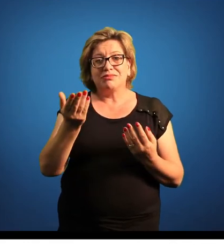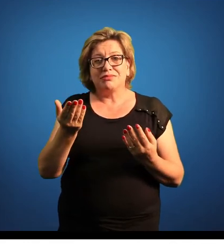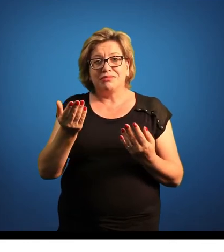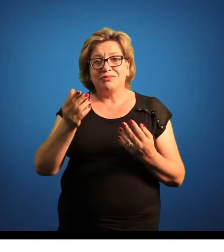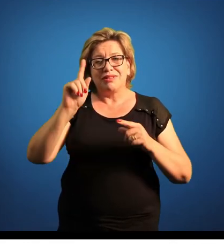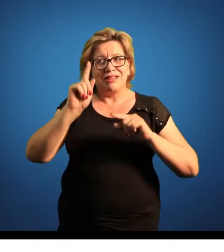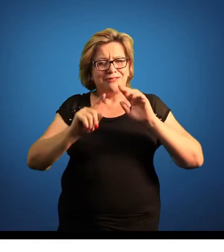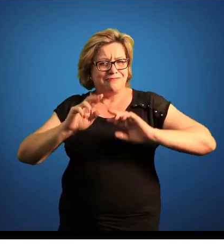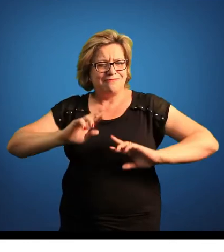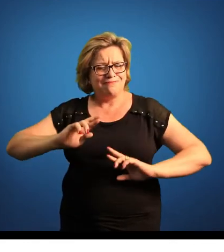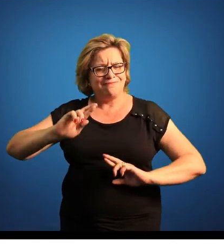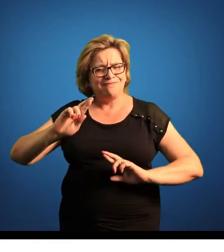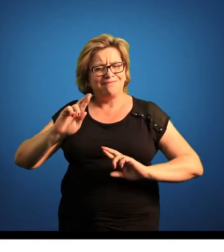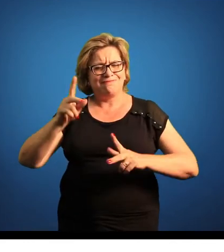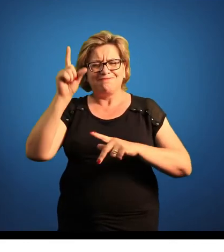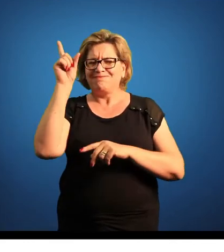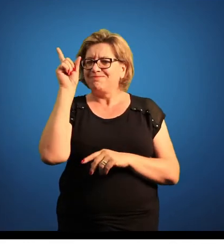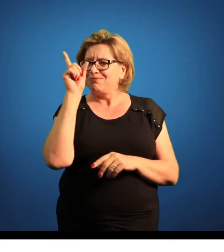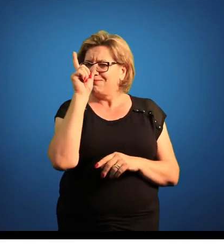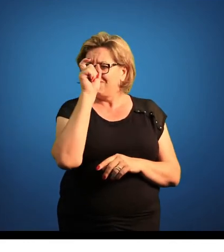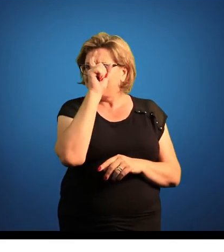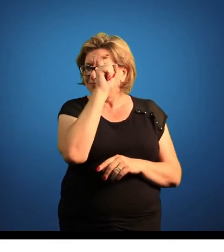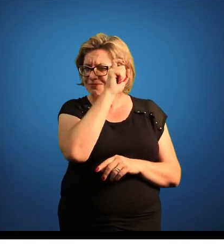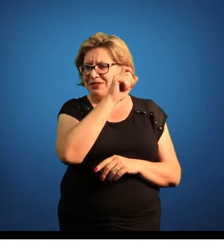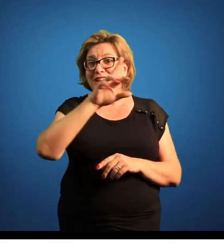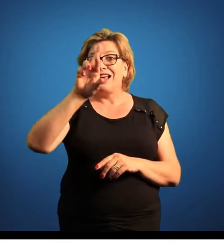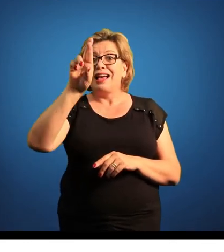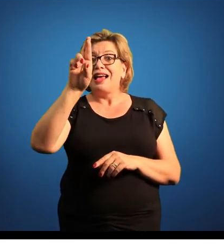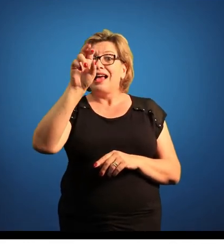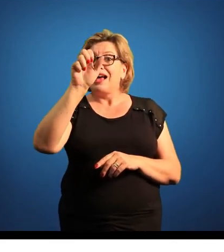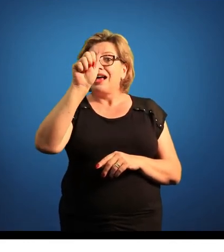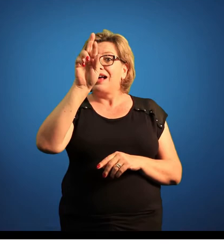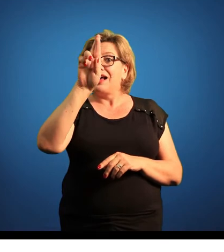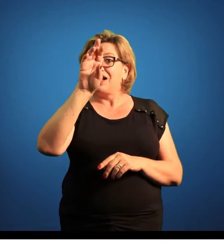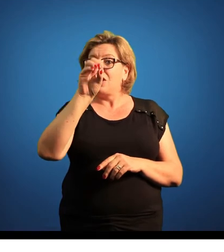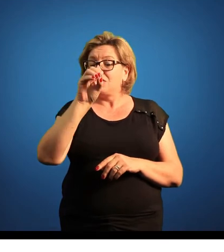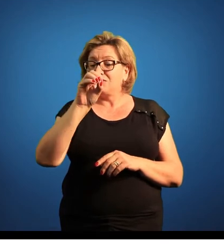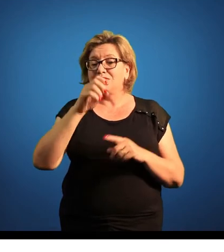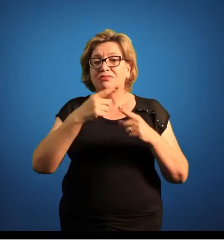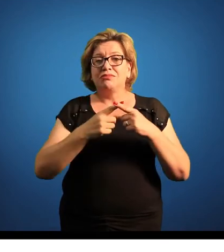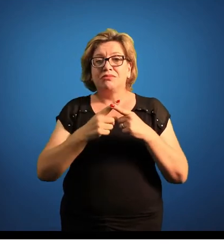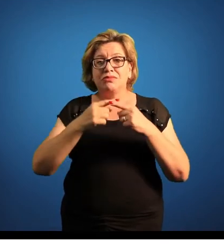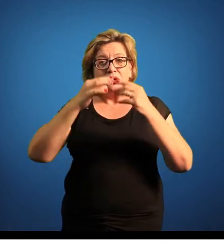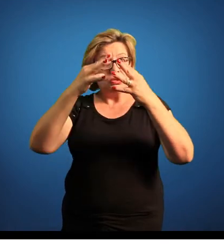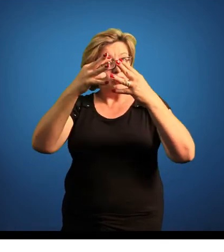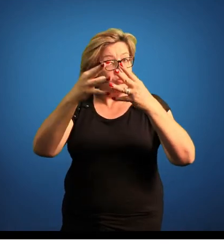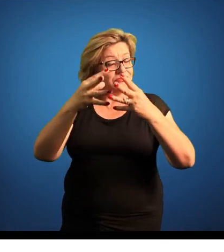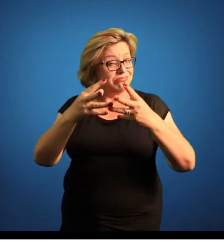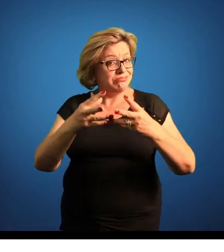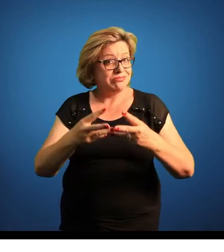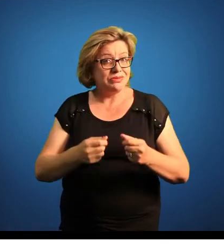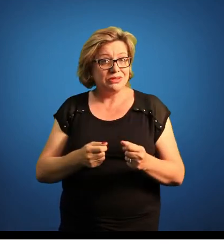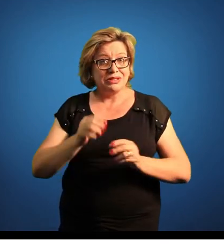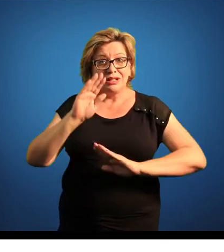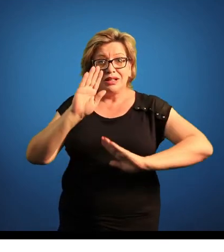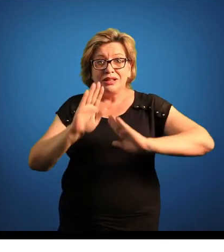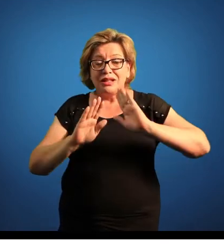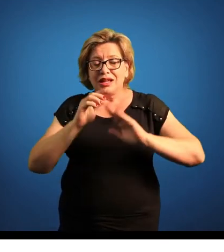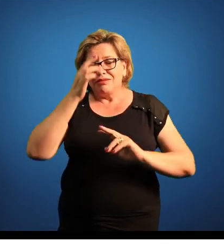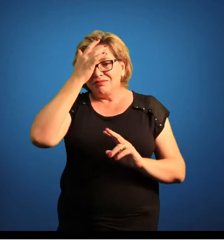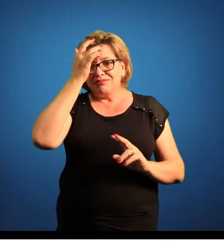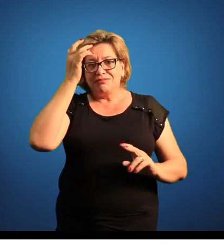É raro acontecer isso. É raro mesmo. Todos, ou a grande maioria, para não generalizar, pensaria de que